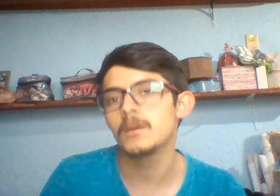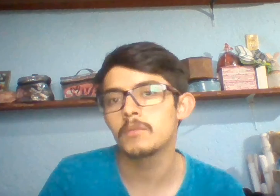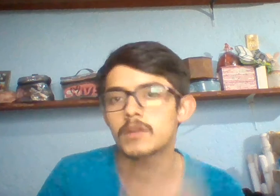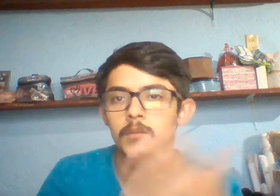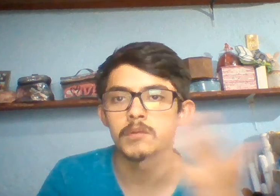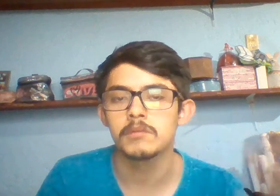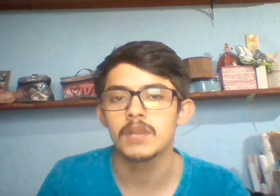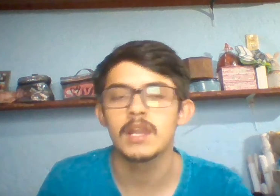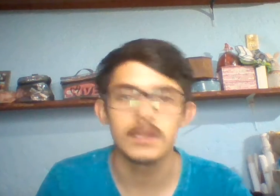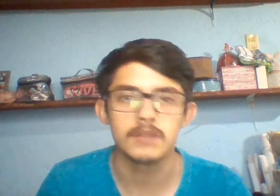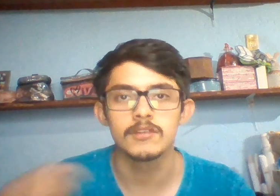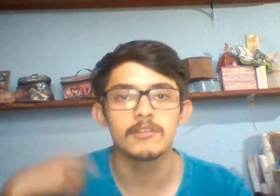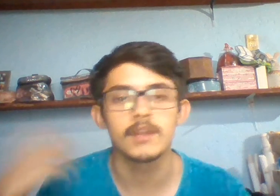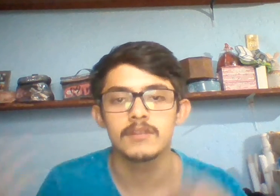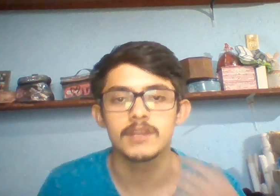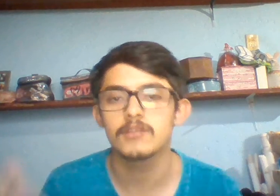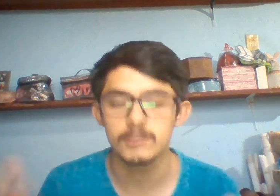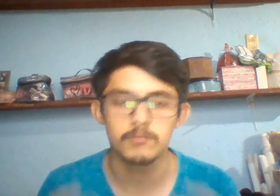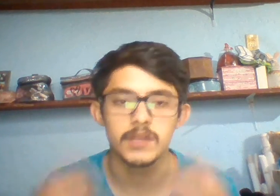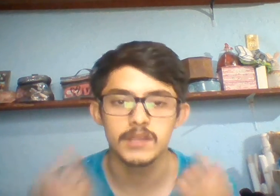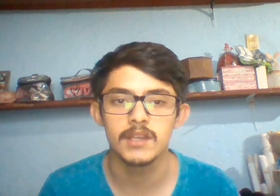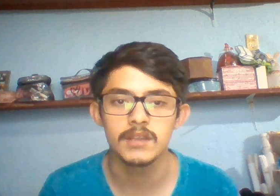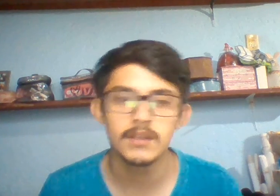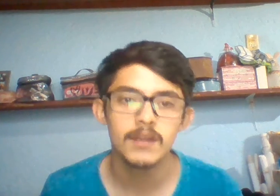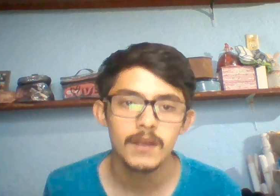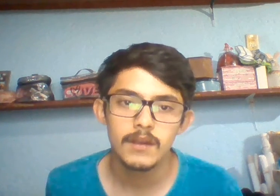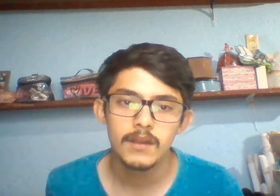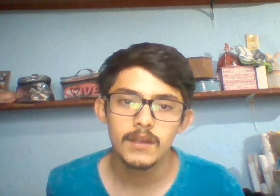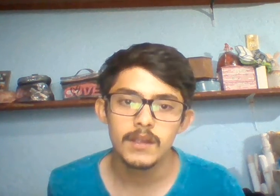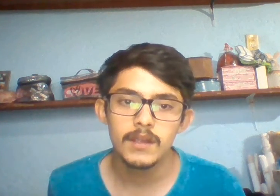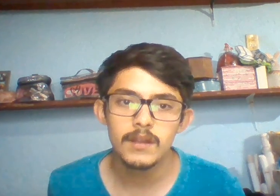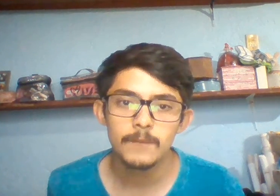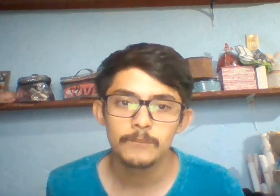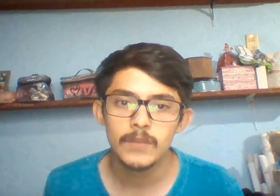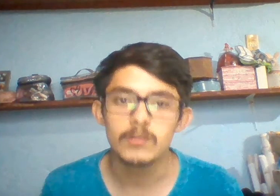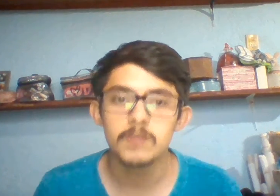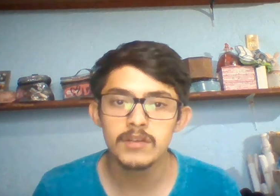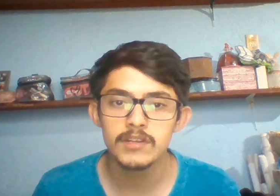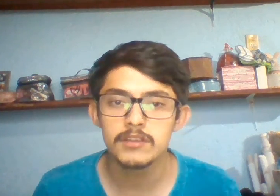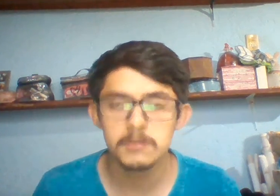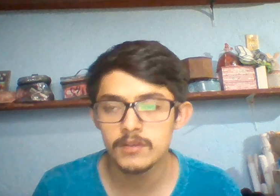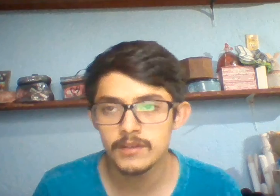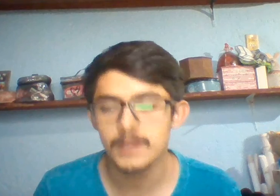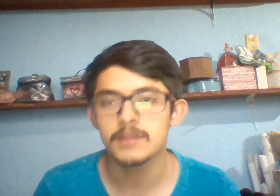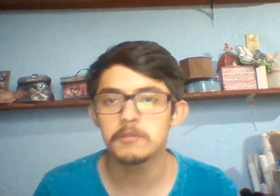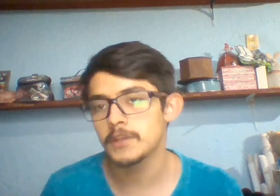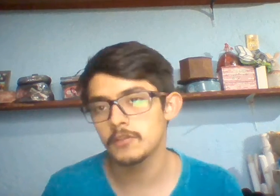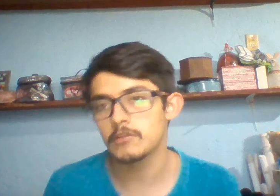por ejemplo, el aire acondicionado, ciertas cosas para que te llegue a ti. Los espejos retrovisores, antiguamente